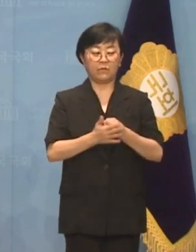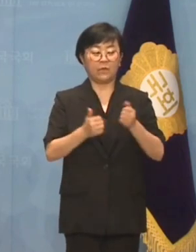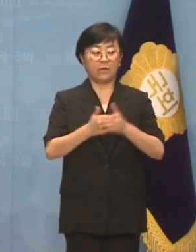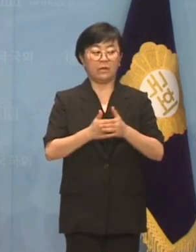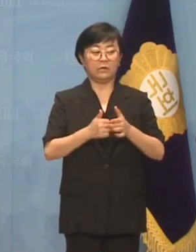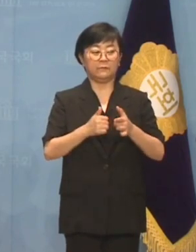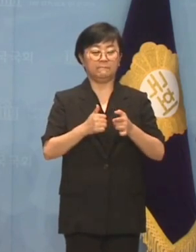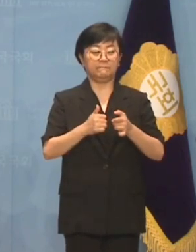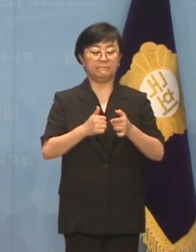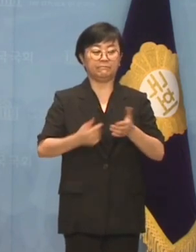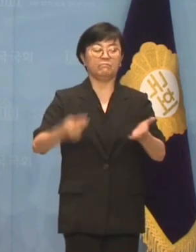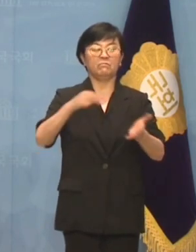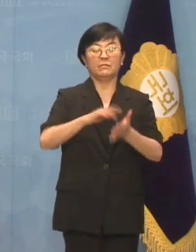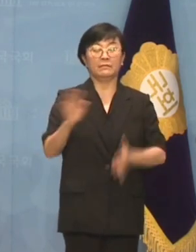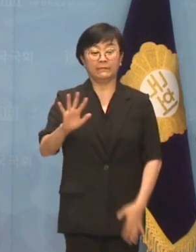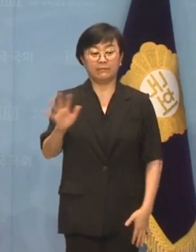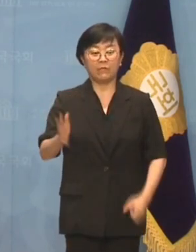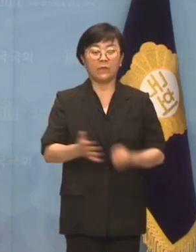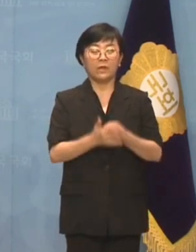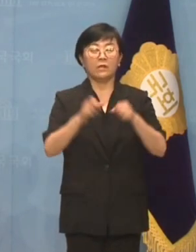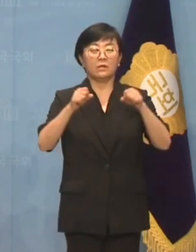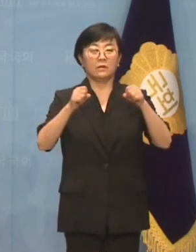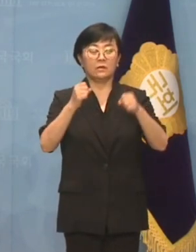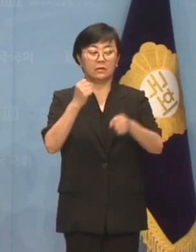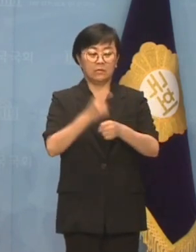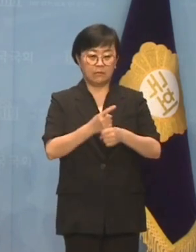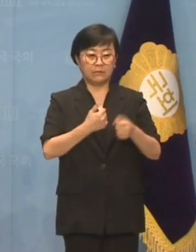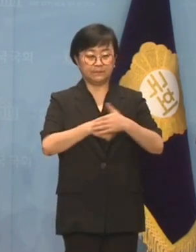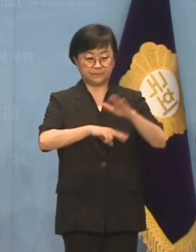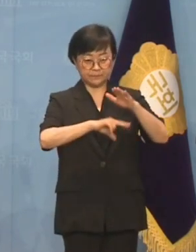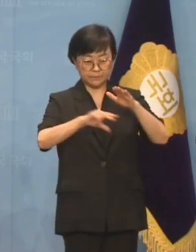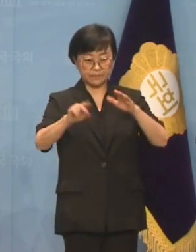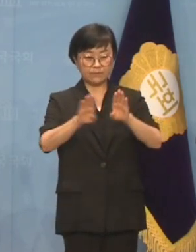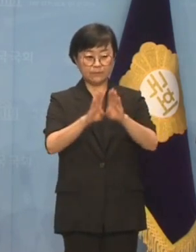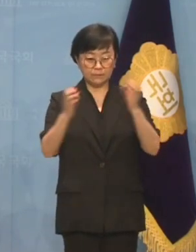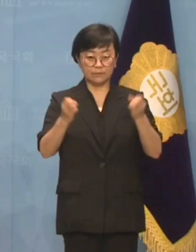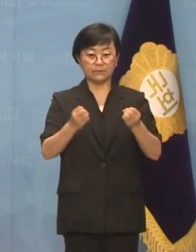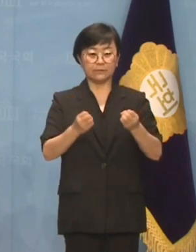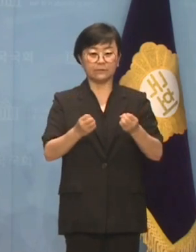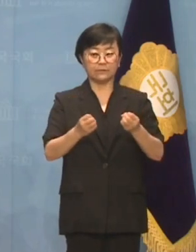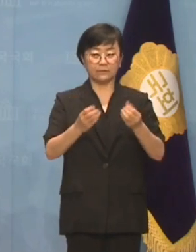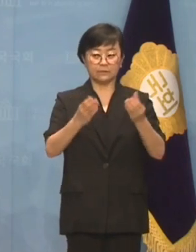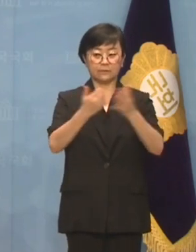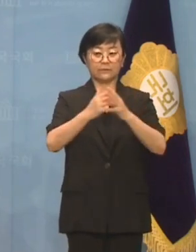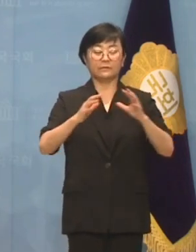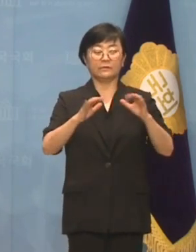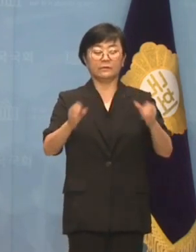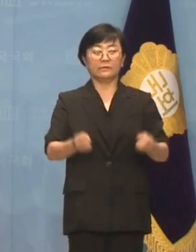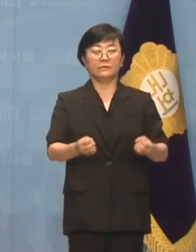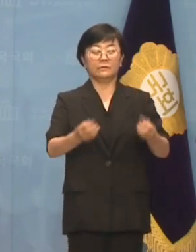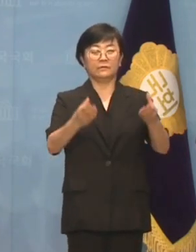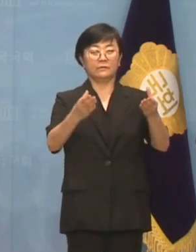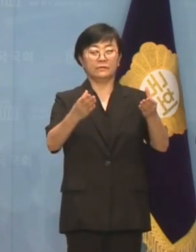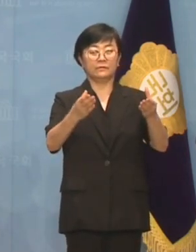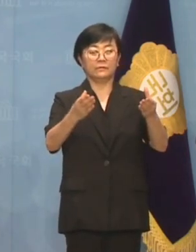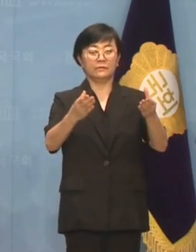설사 구둣발을 얹지는 않았더라도 이미 서해선 대곡 소사 구간 개통식이라는 국민의